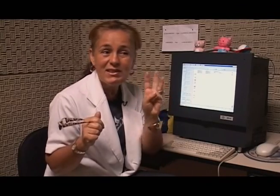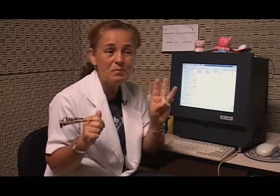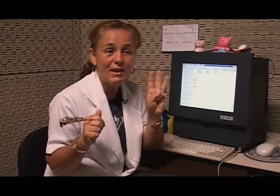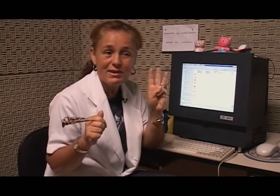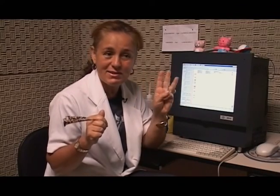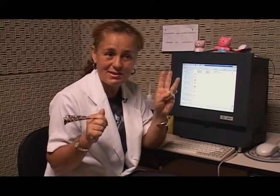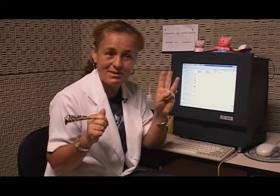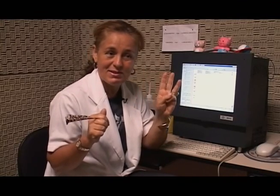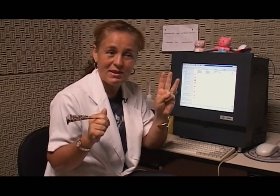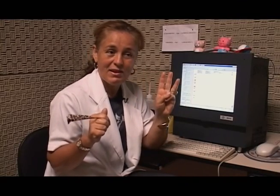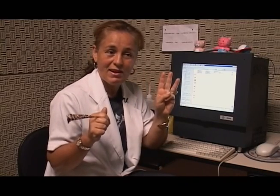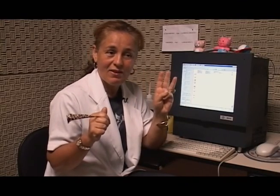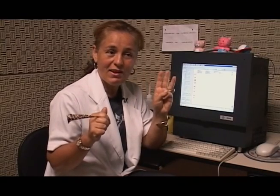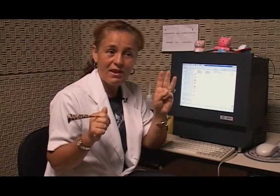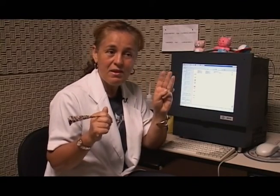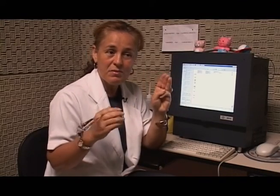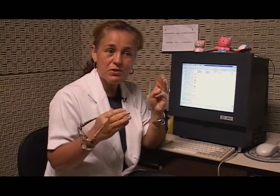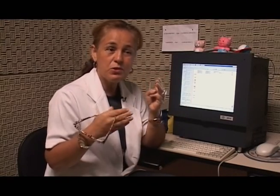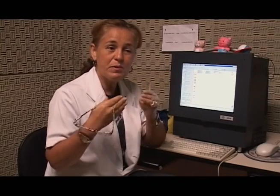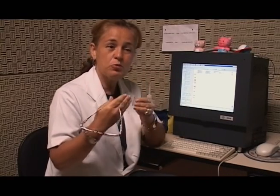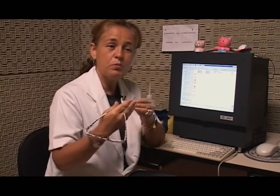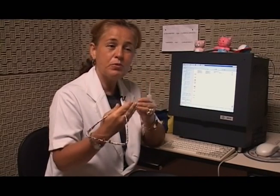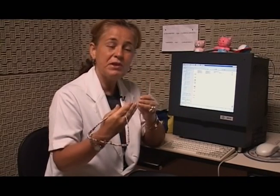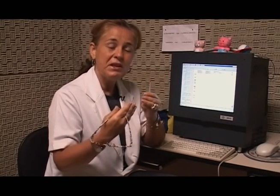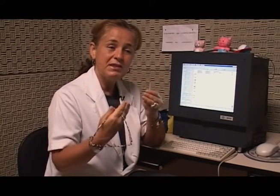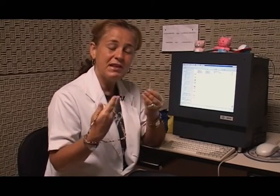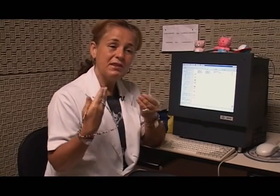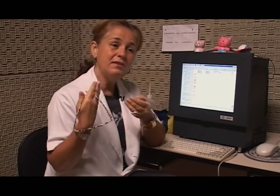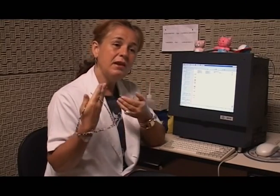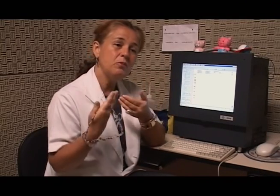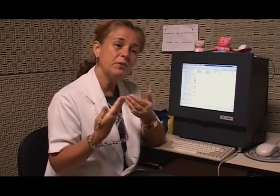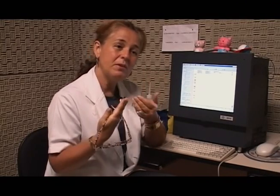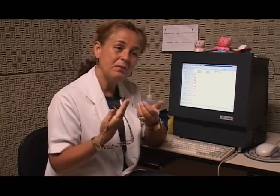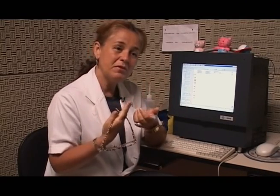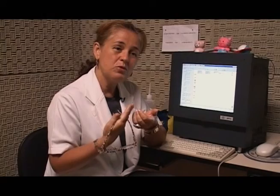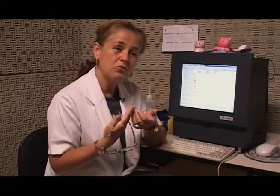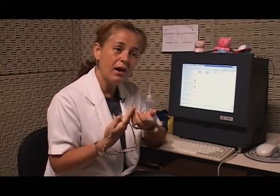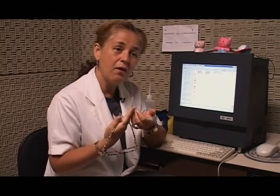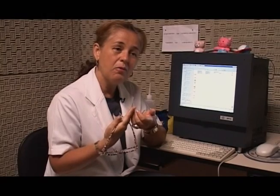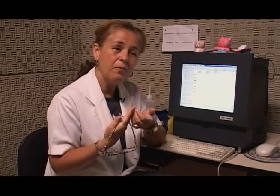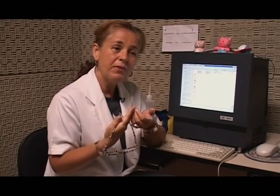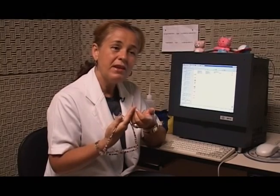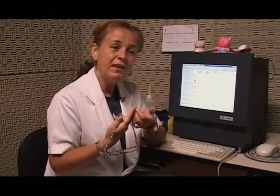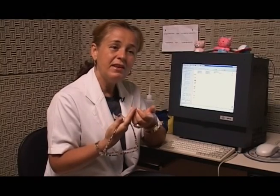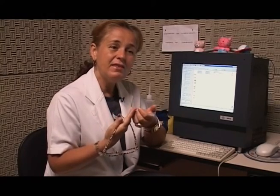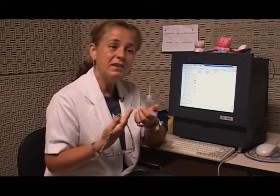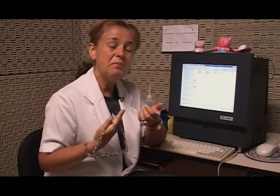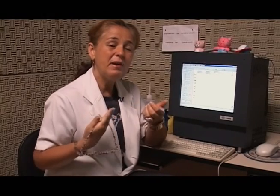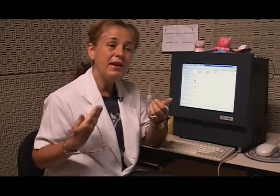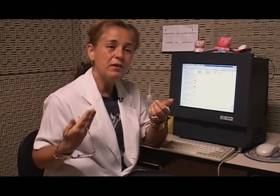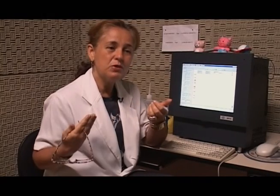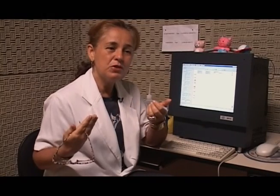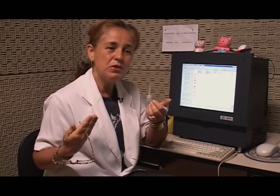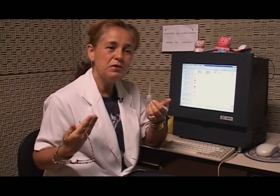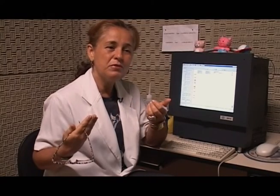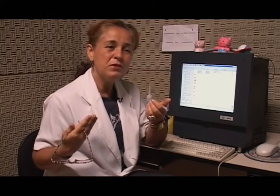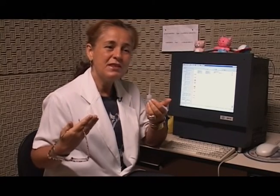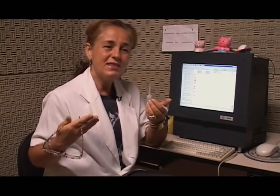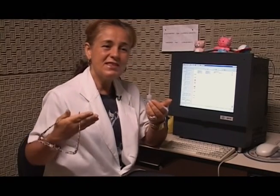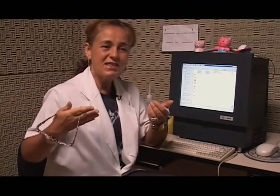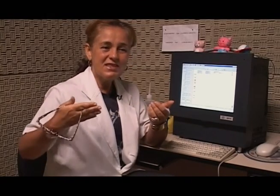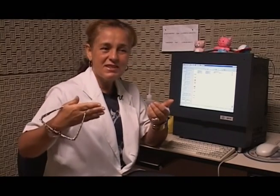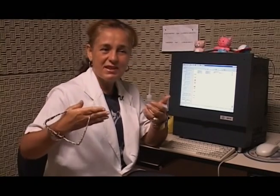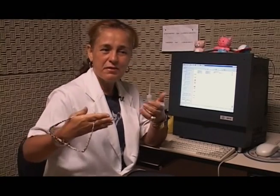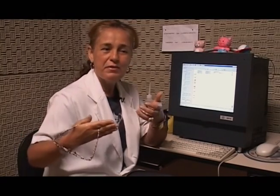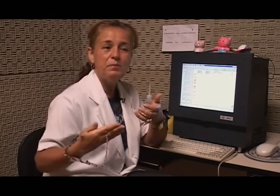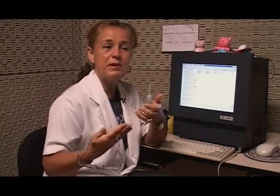até 3 meses, ok? Porque a gente pressupõe, se ela tem um problema visual e também auditivo,